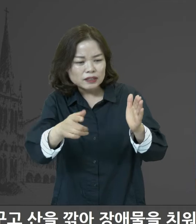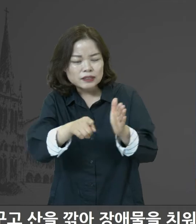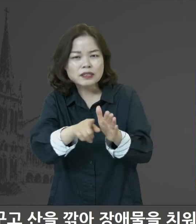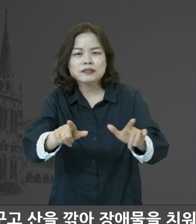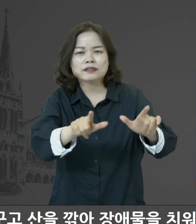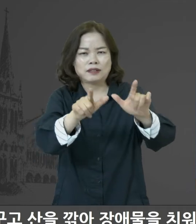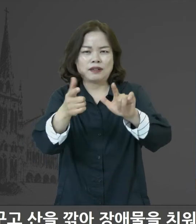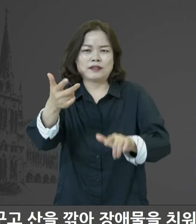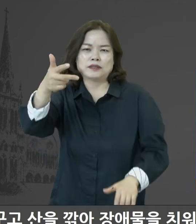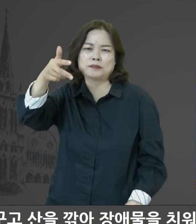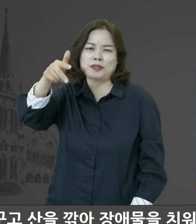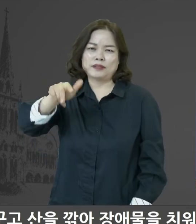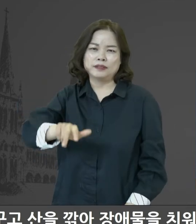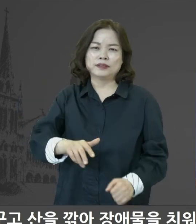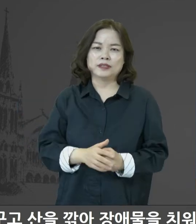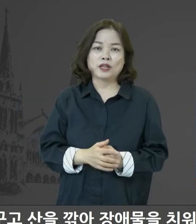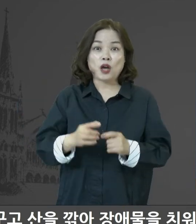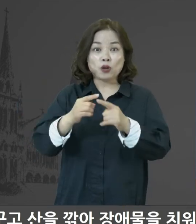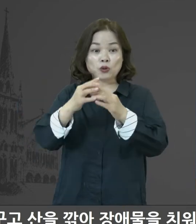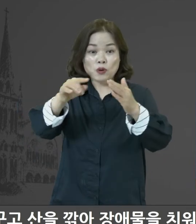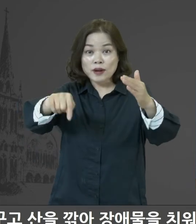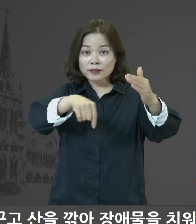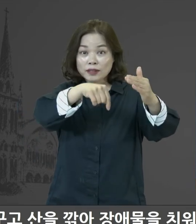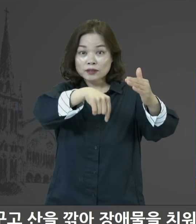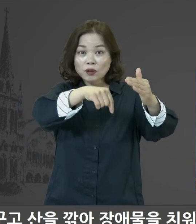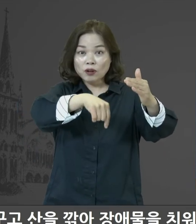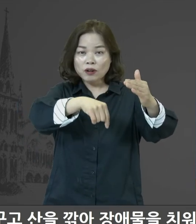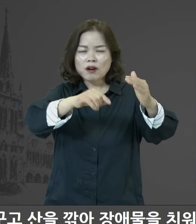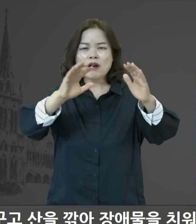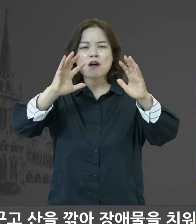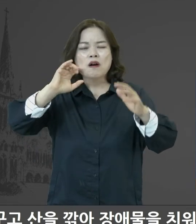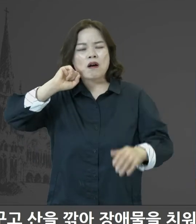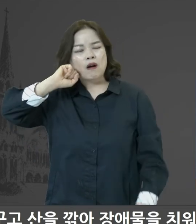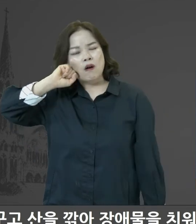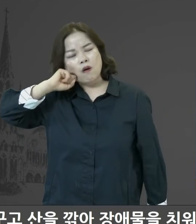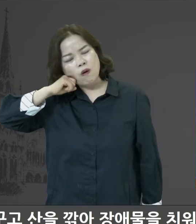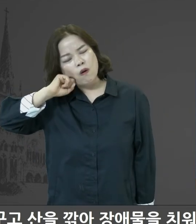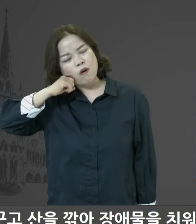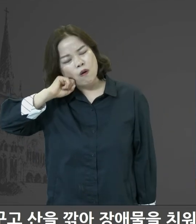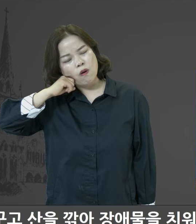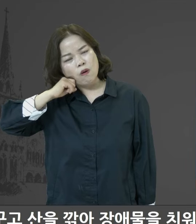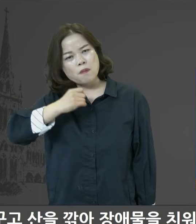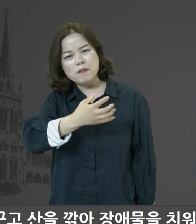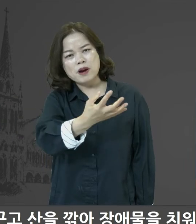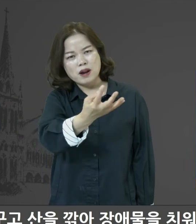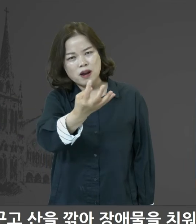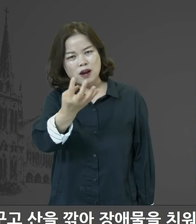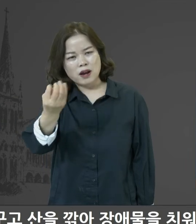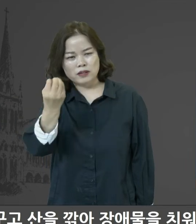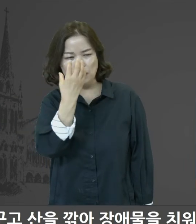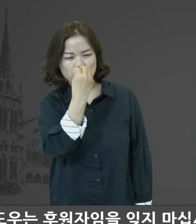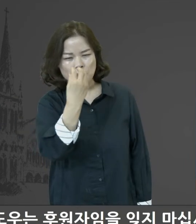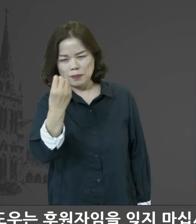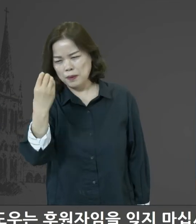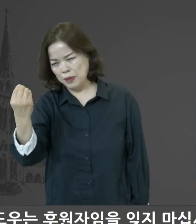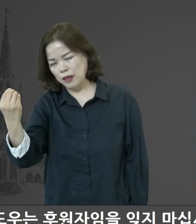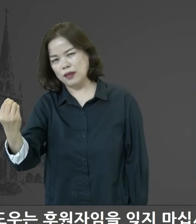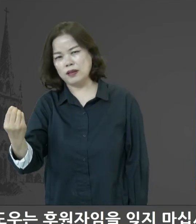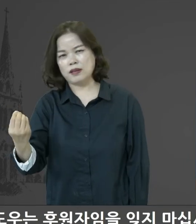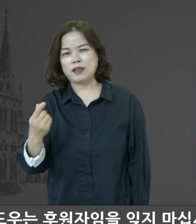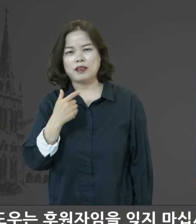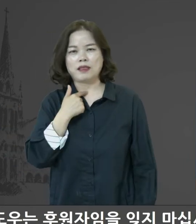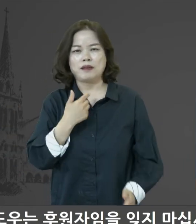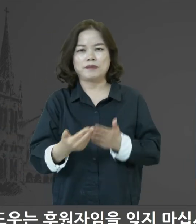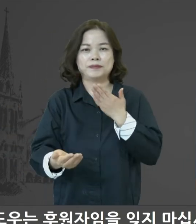신앙생활 했지만 교회 안에서 어려운 일들을 너무 많이 보았기 때문입니다.